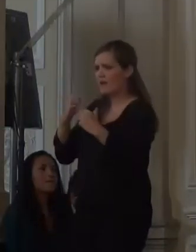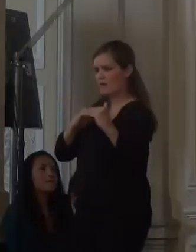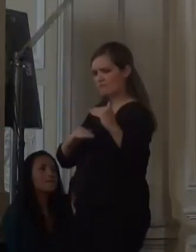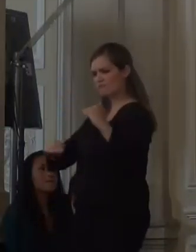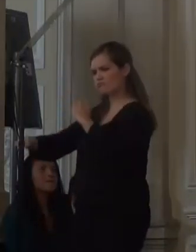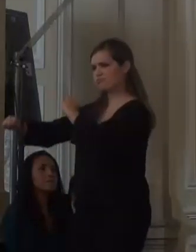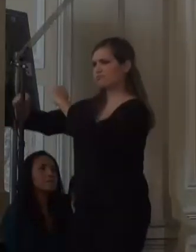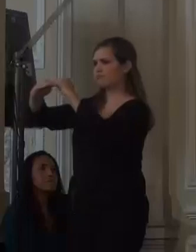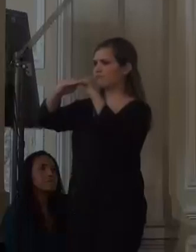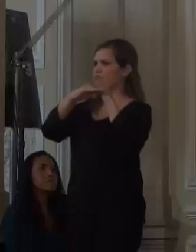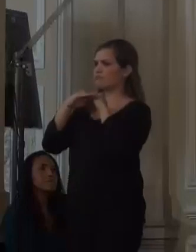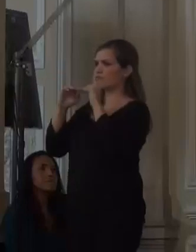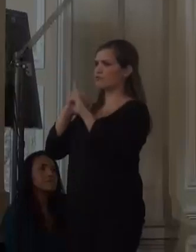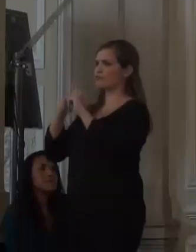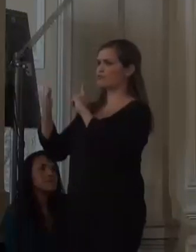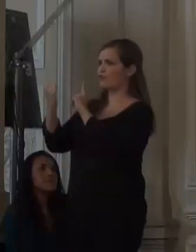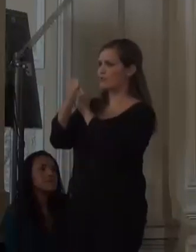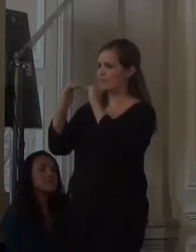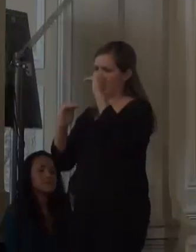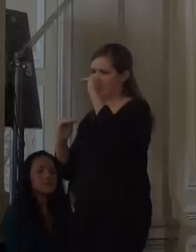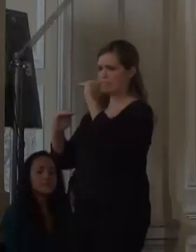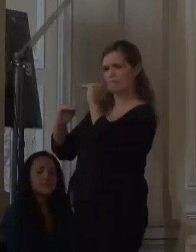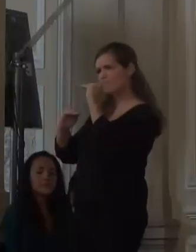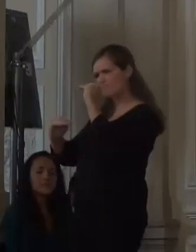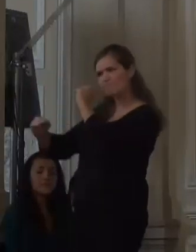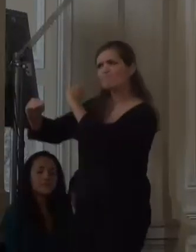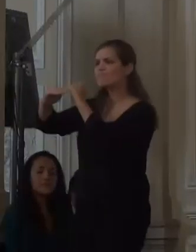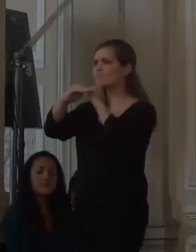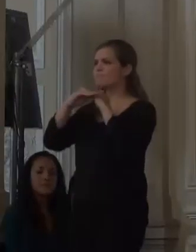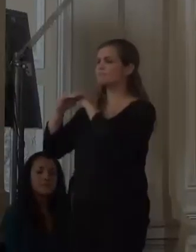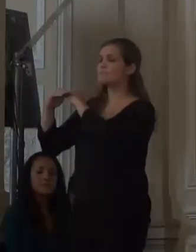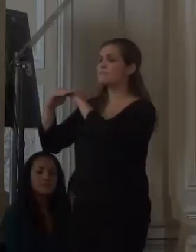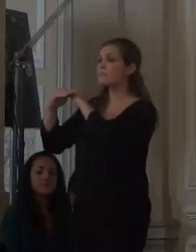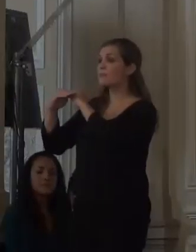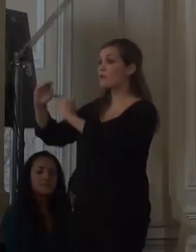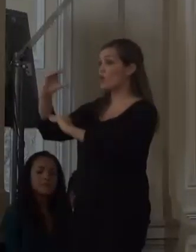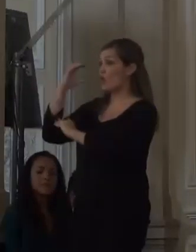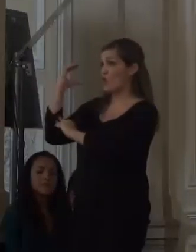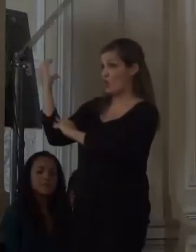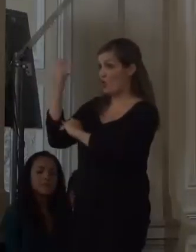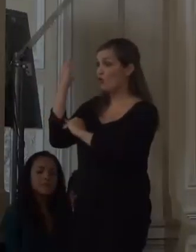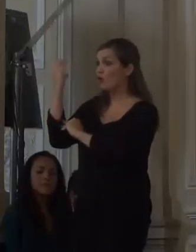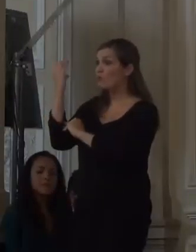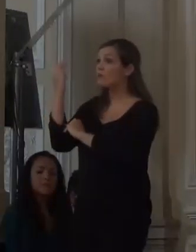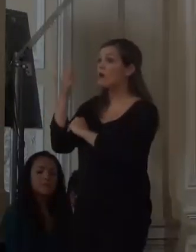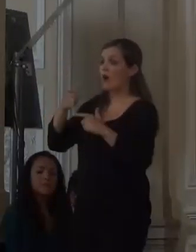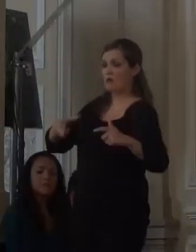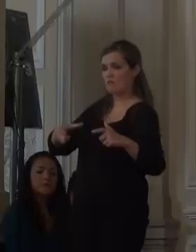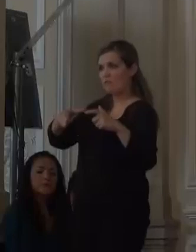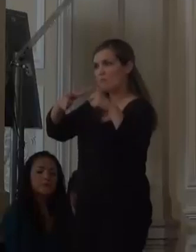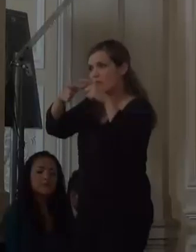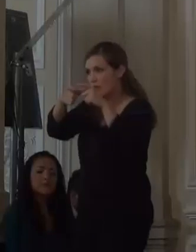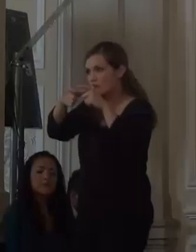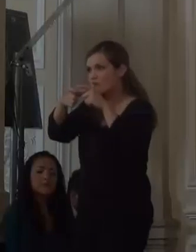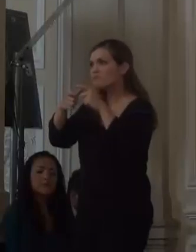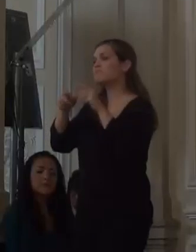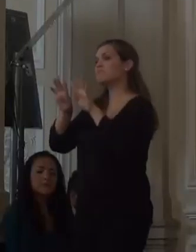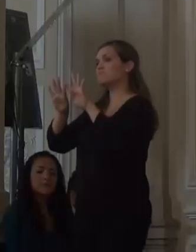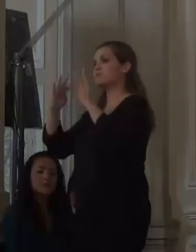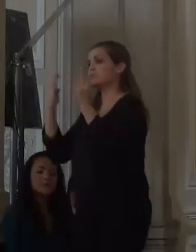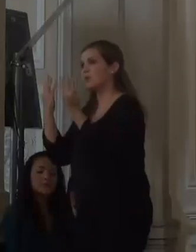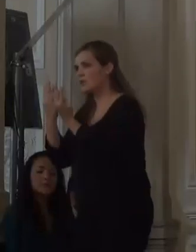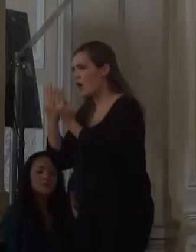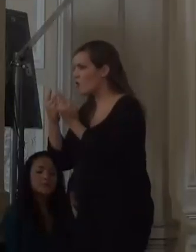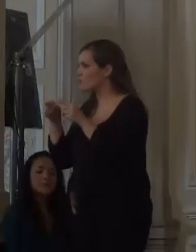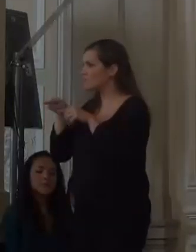igualitaria. El Congreso de Colombia, los honorables senadores y